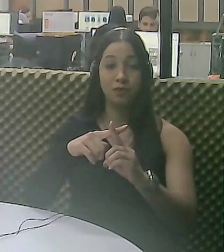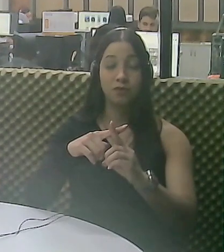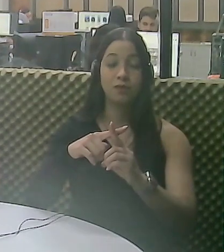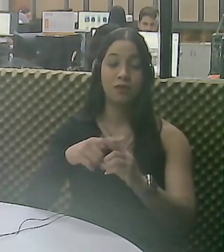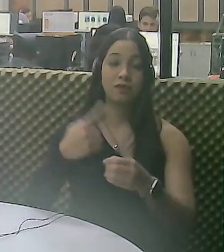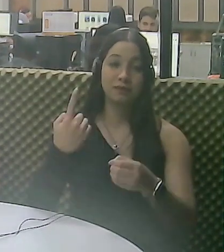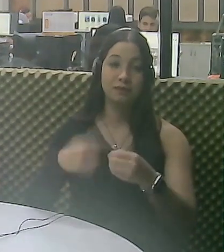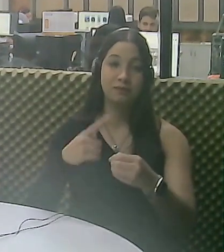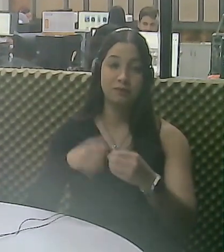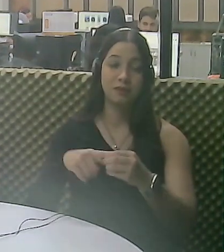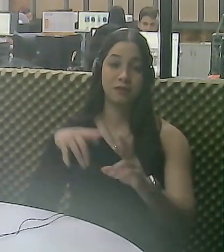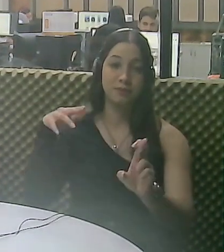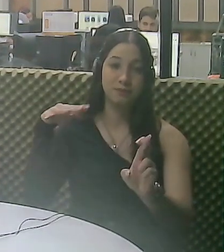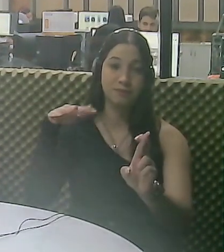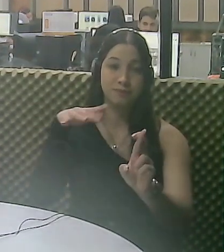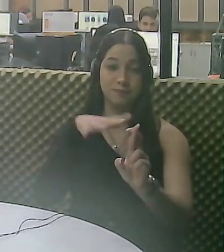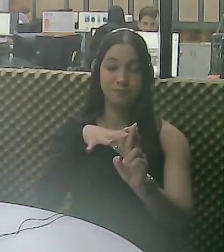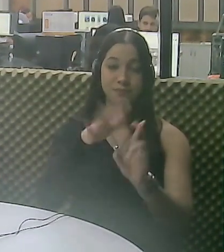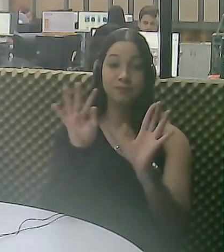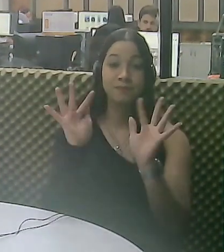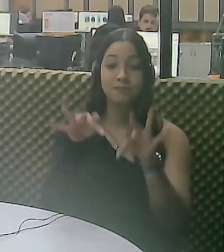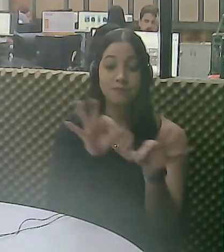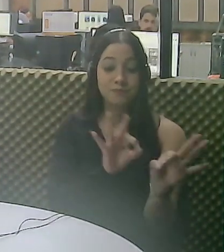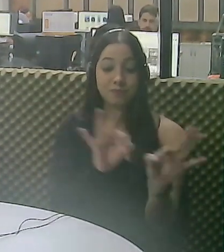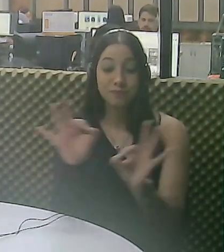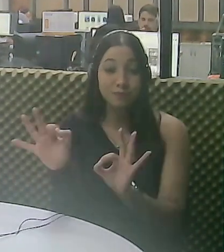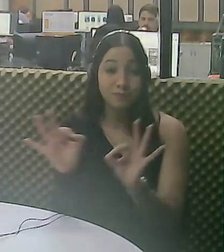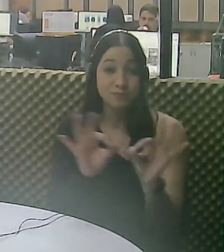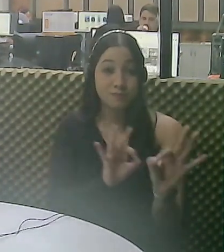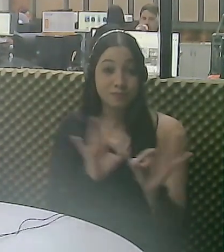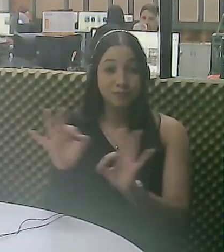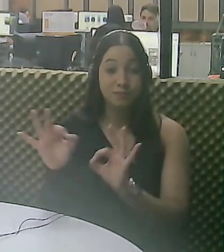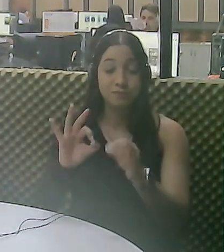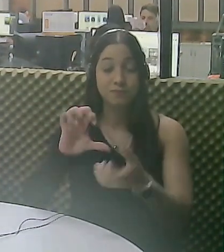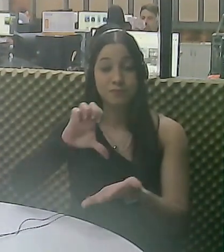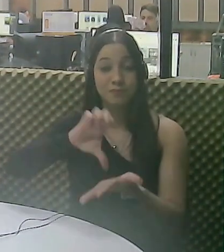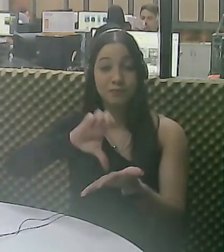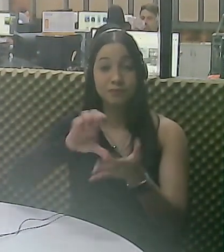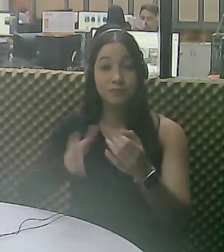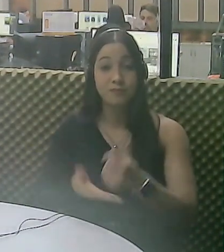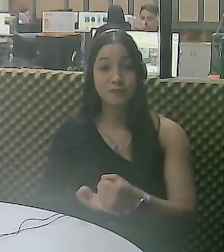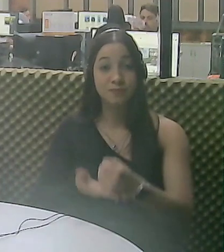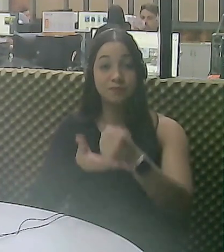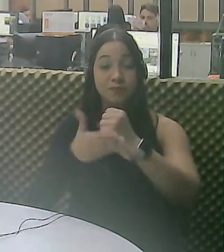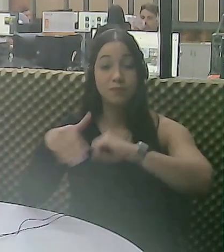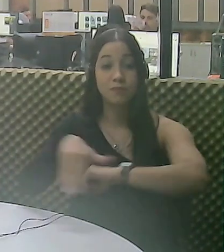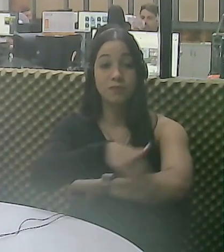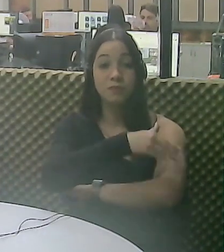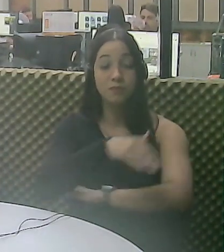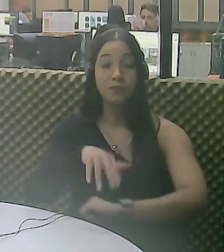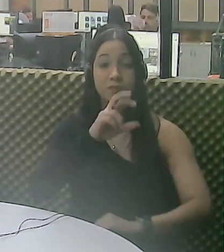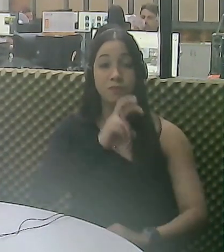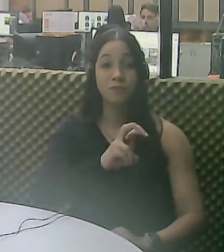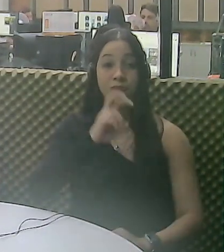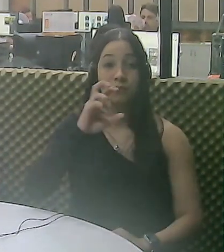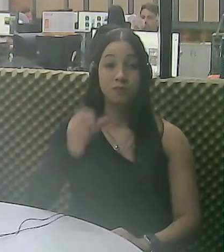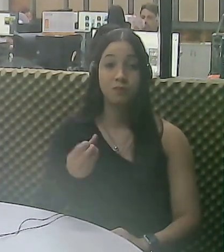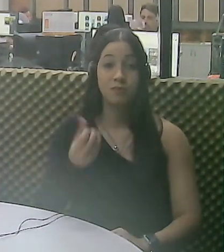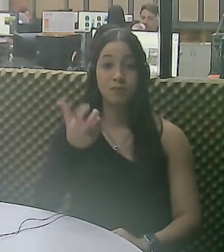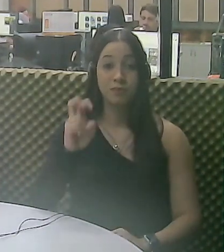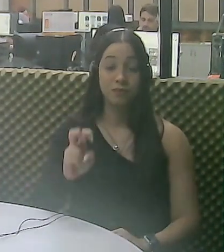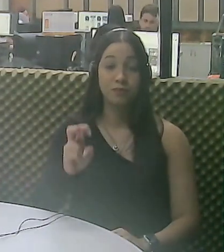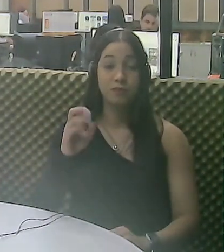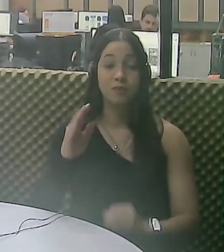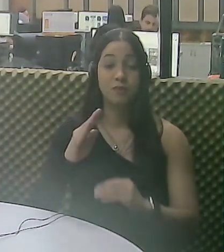Romaria, a Prefeitura de Uberlândia está finalizando os preparativos do ponto de apoio às margens do quilômetro 565